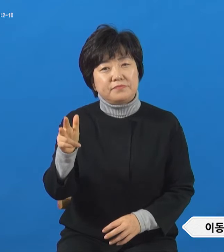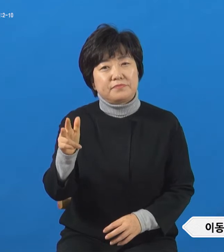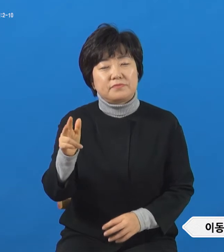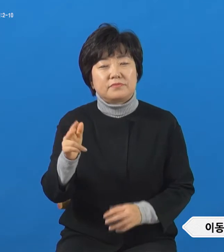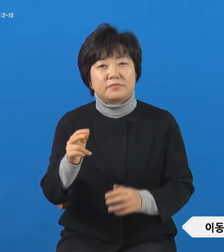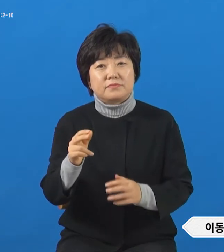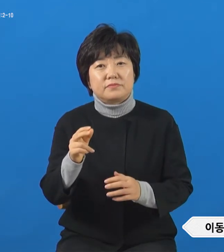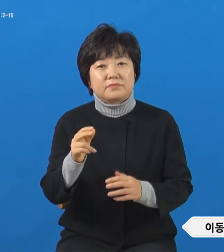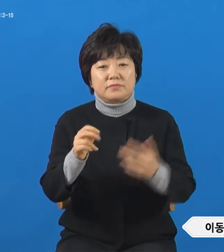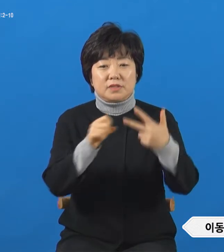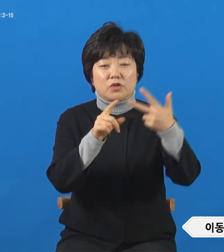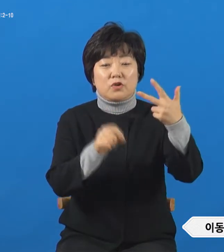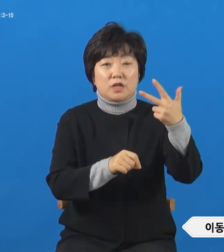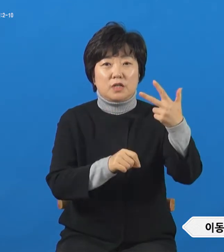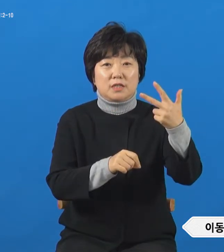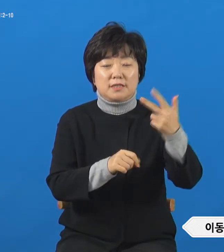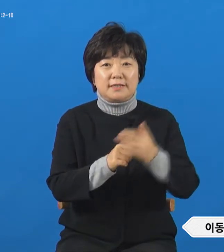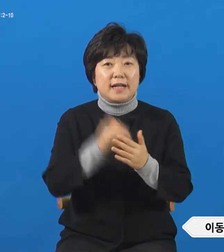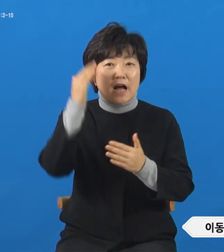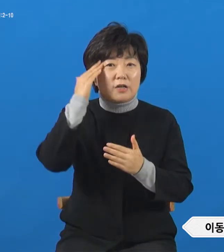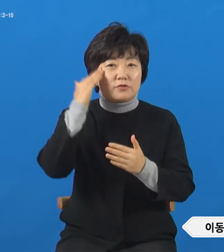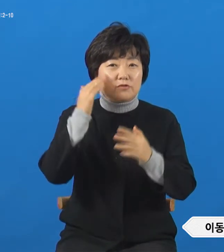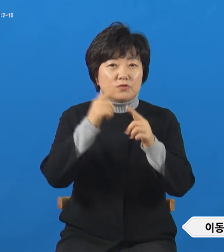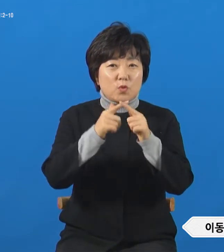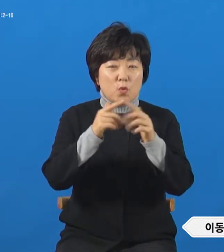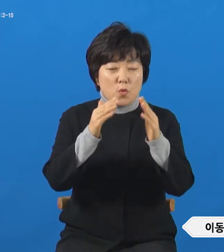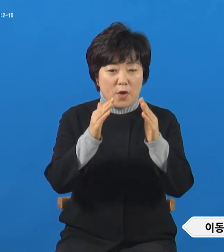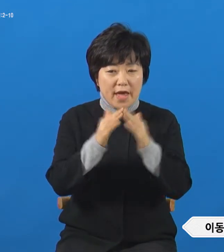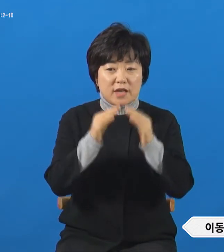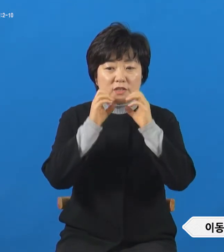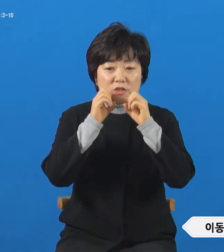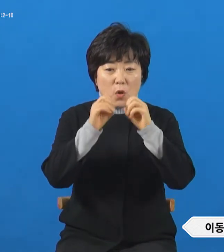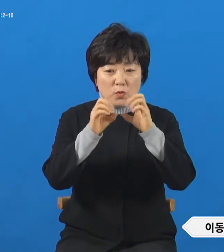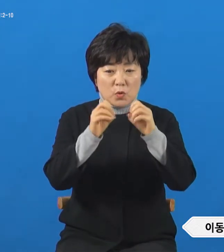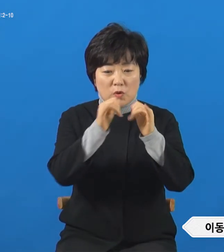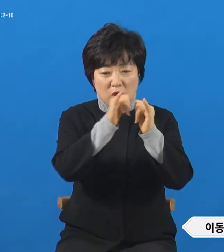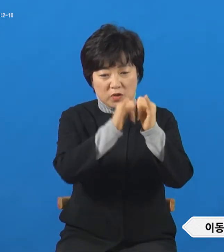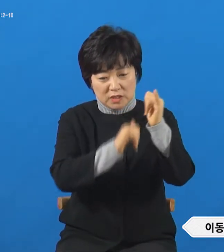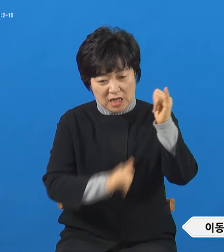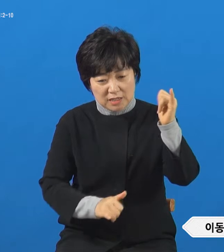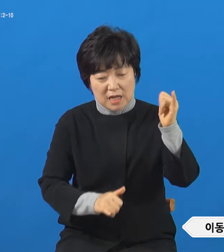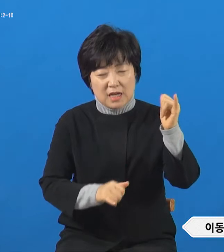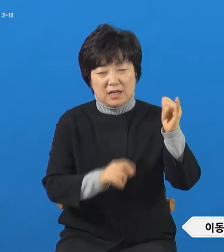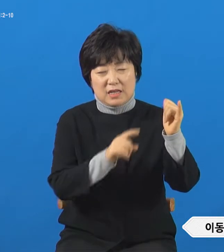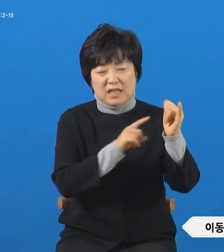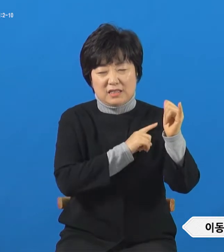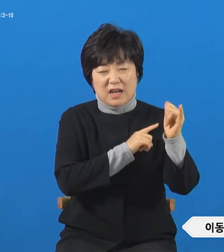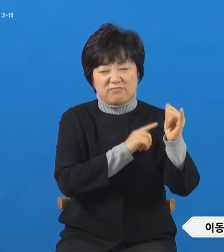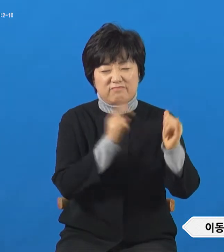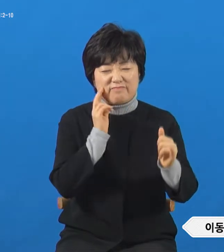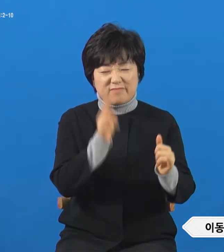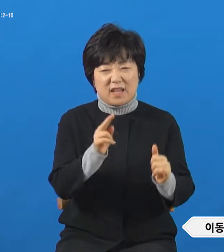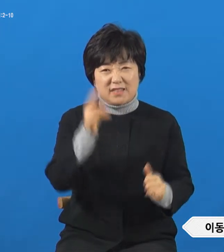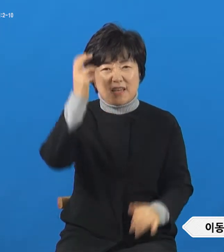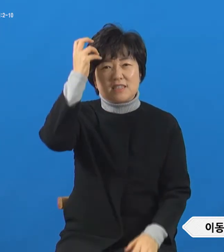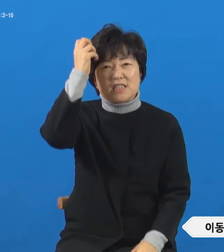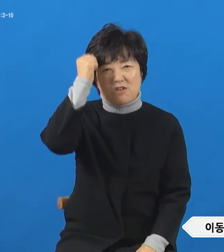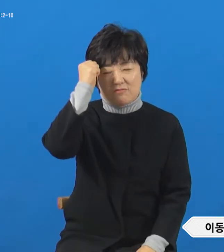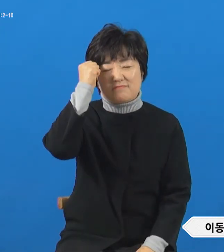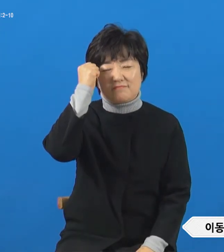2007년 7월은 아마도 한국교회 선교사상 가장 잔인한 해로 기억될